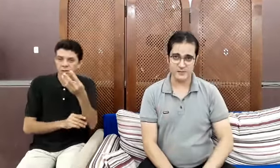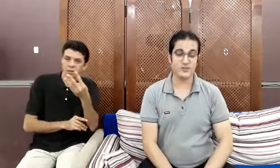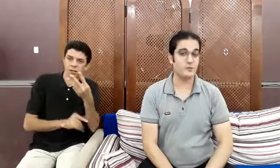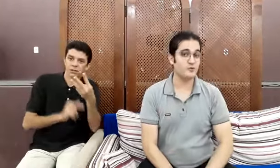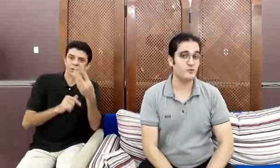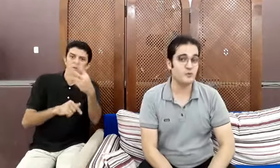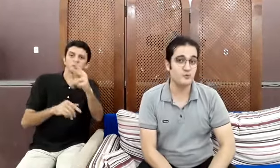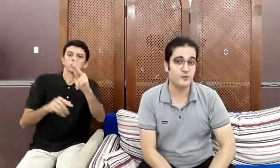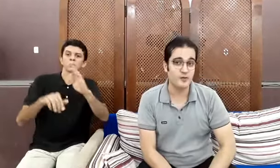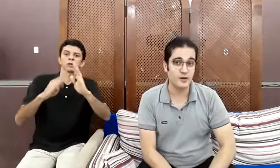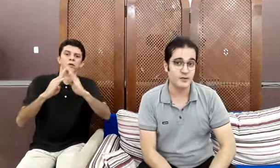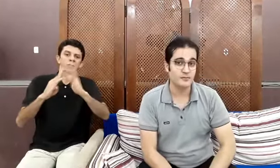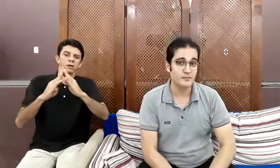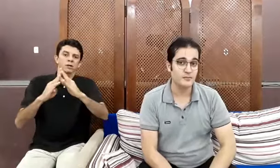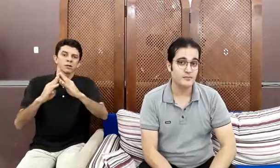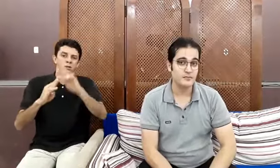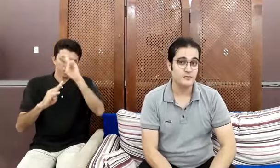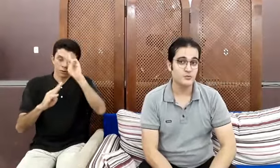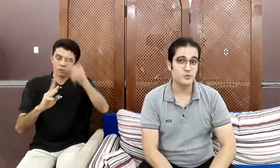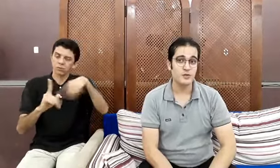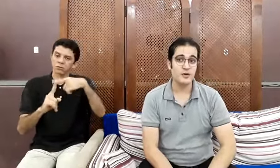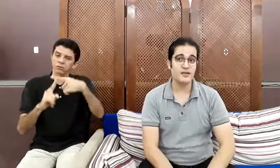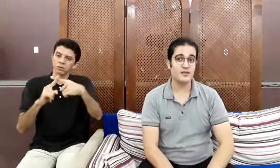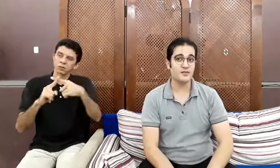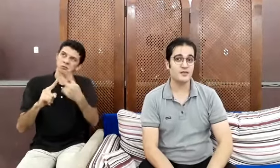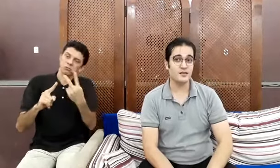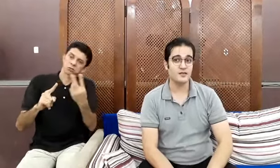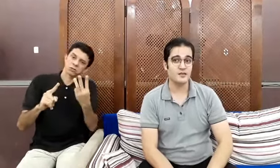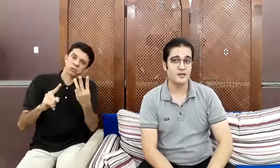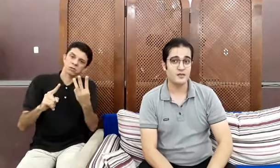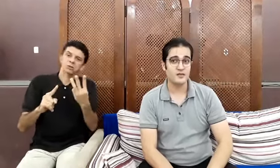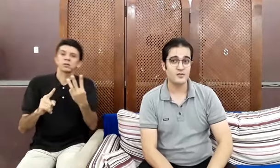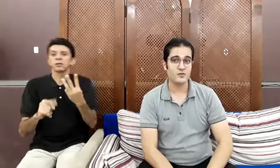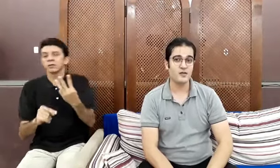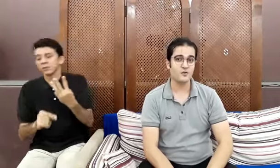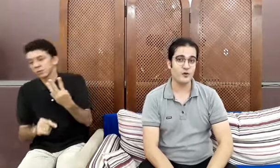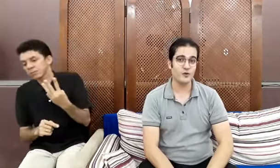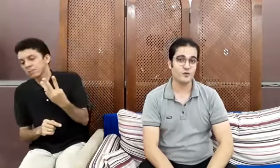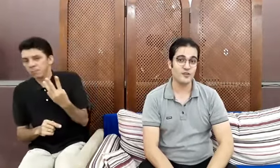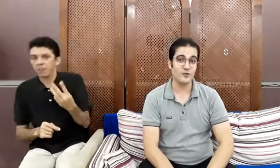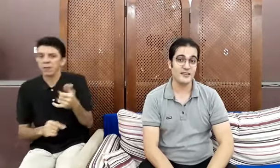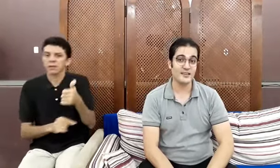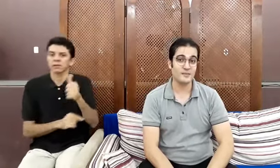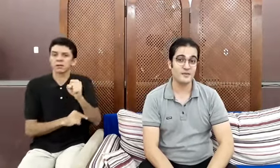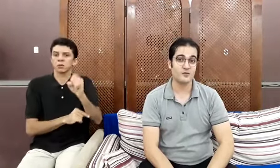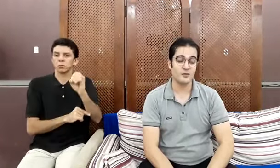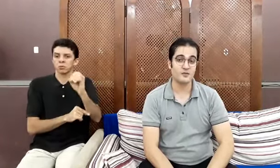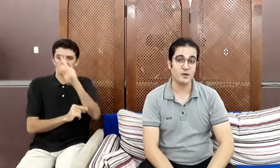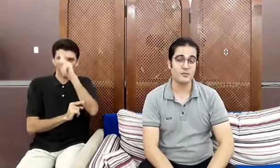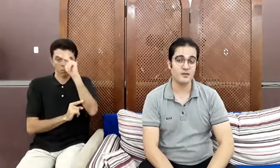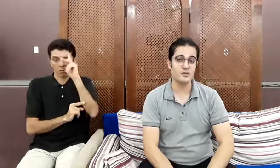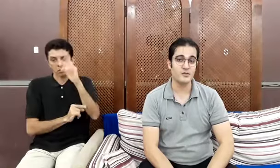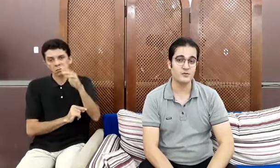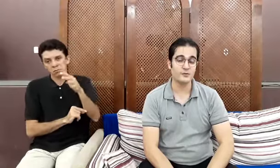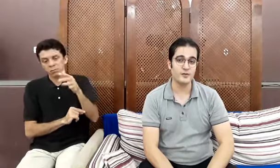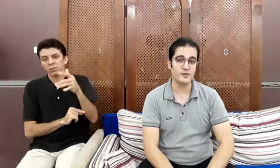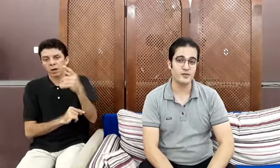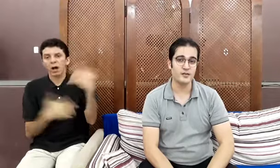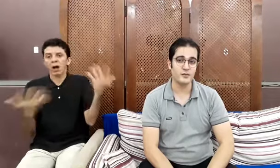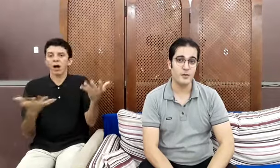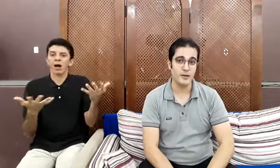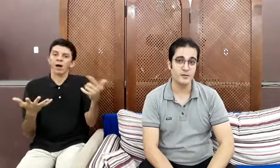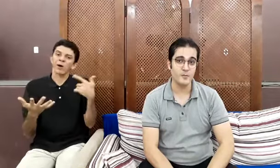casa, quantas pessoas não estão nos ouvindo agora? No mínimo aí 3 vezes 6, esses 12, 18, 180 pessoas pelo menos estão nos ouvindo